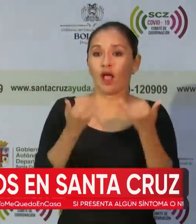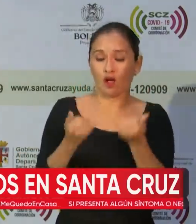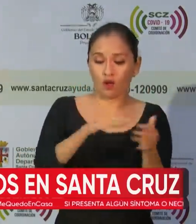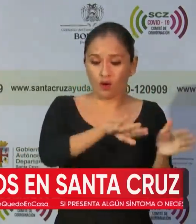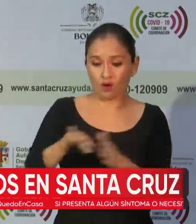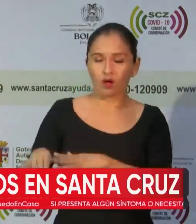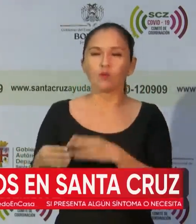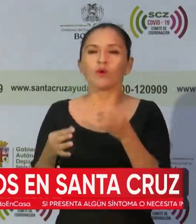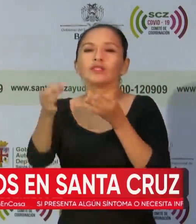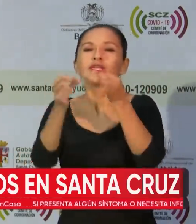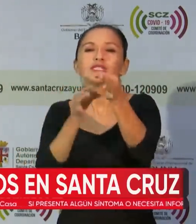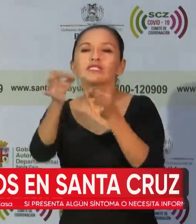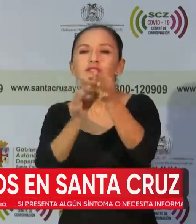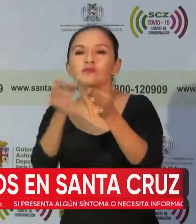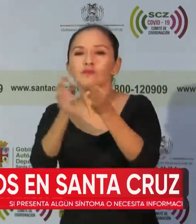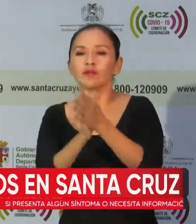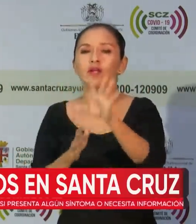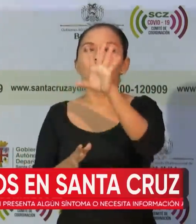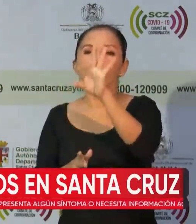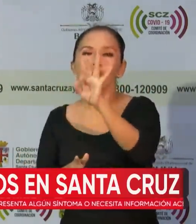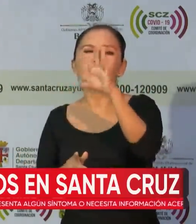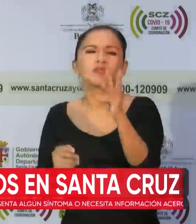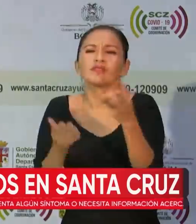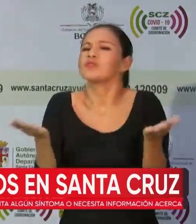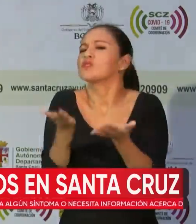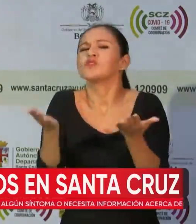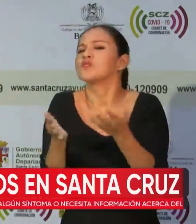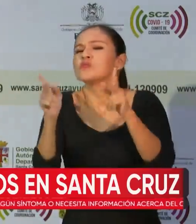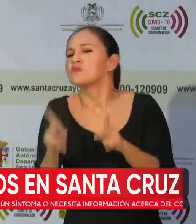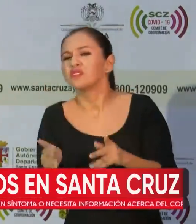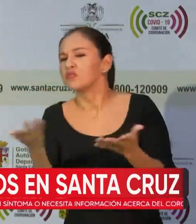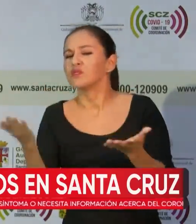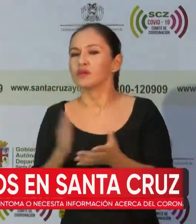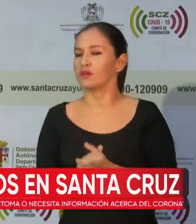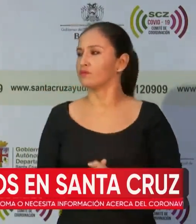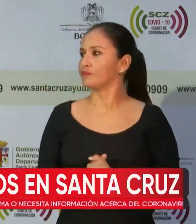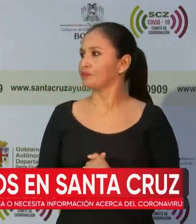la descripción de los 96 casos confirmados el día de hoy.